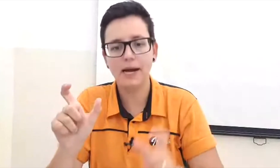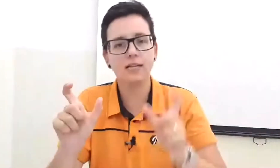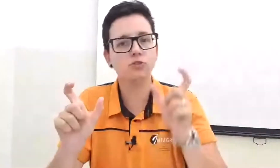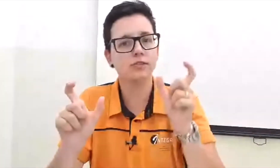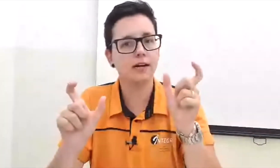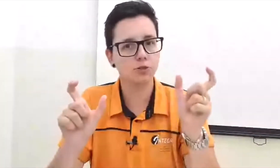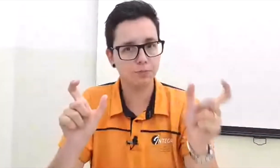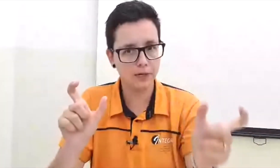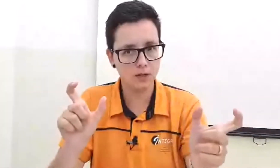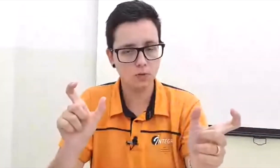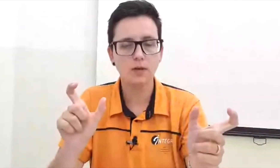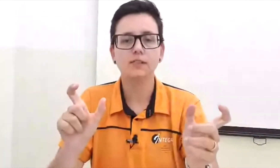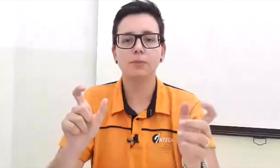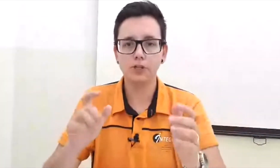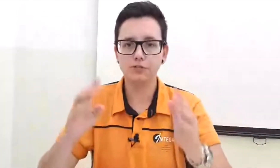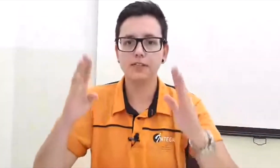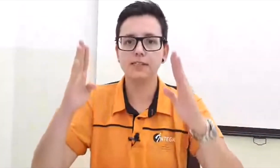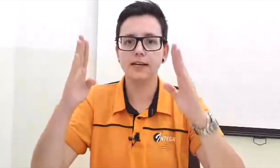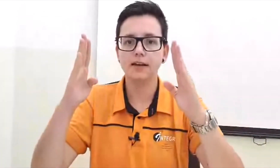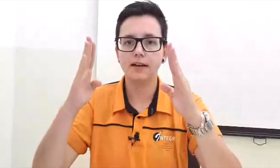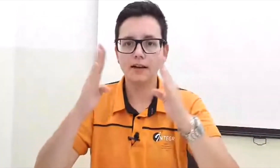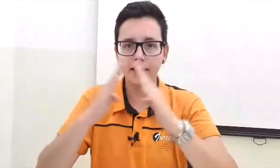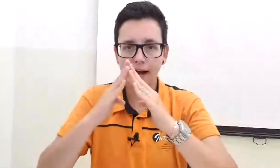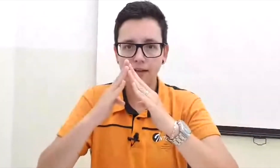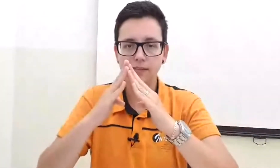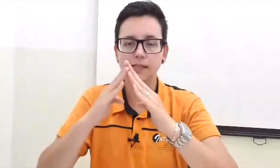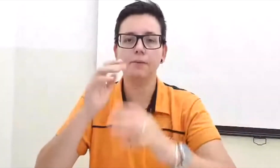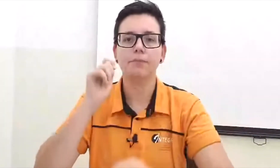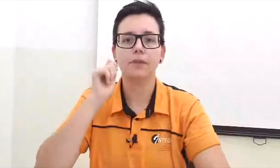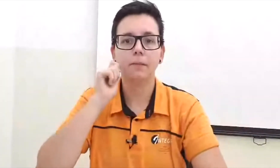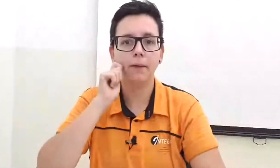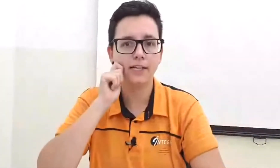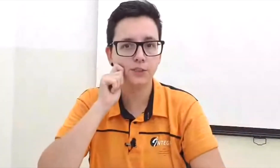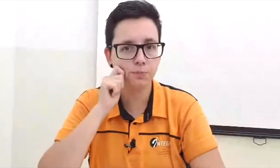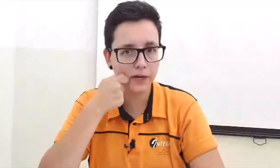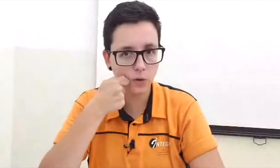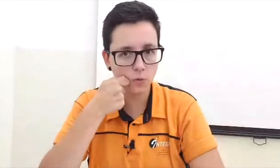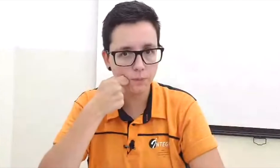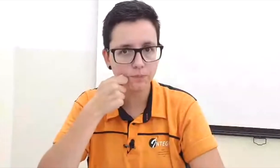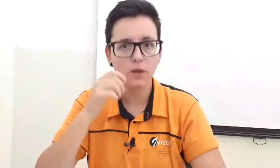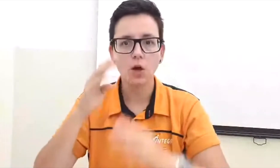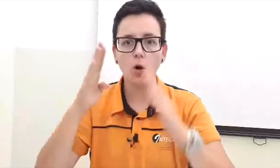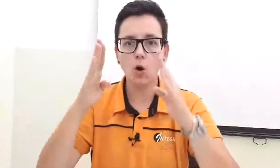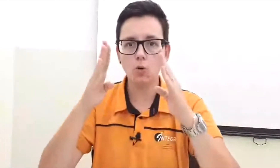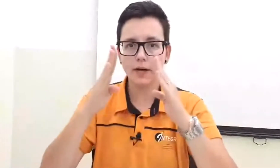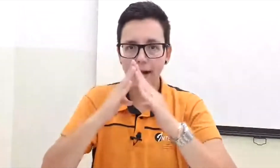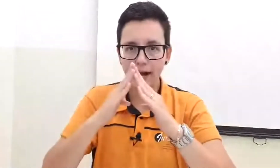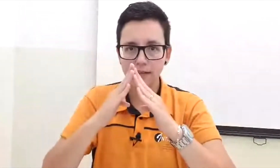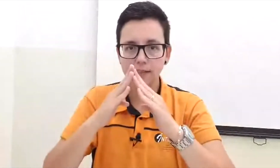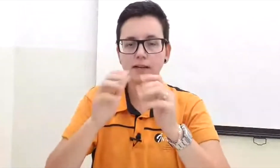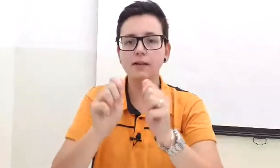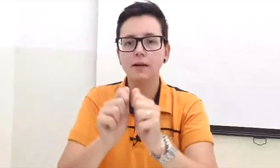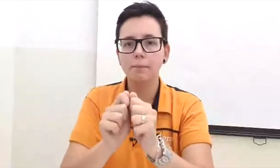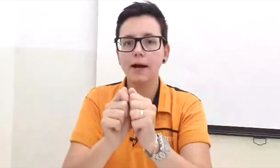mais o sinal de pão, você pode fazer casa mais pão ou casa